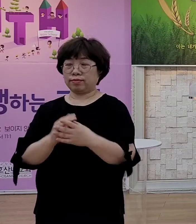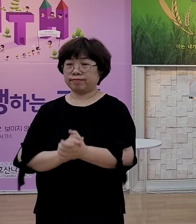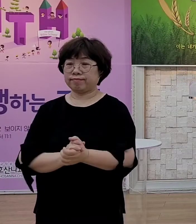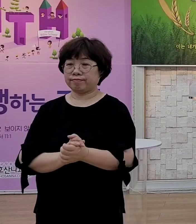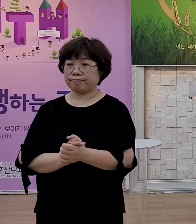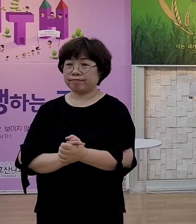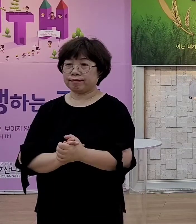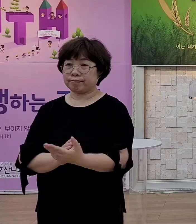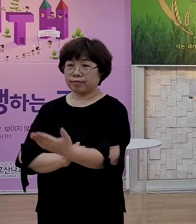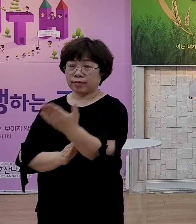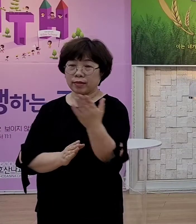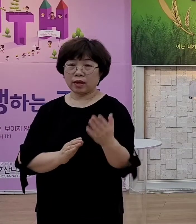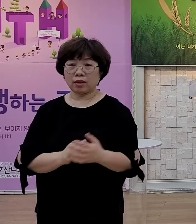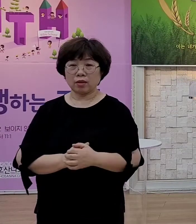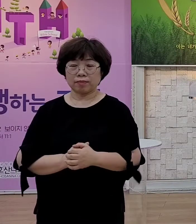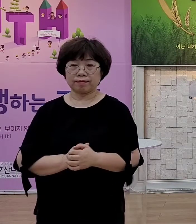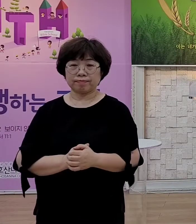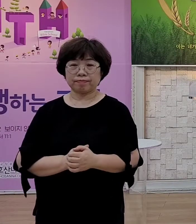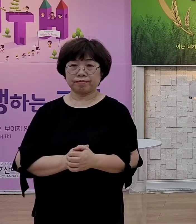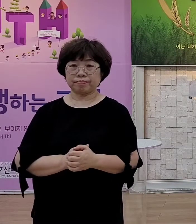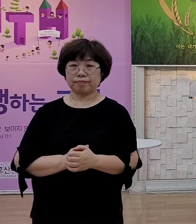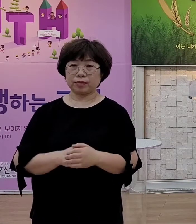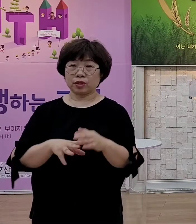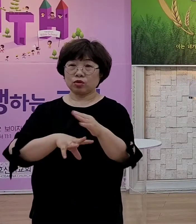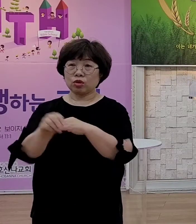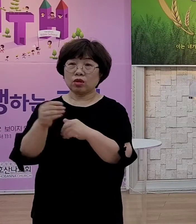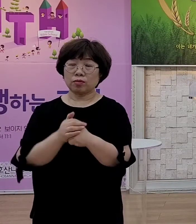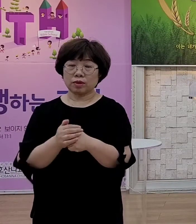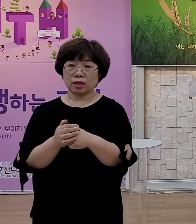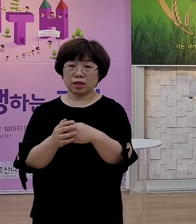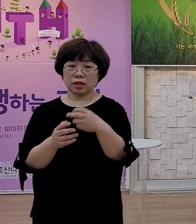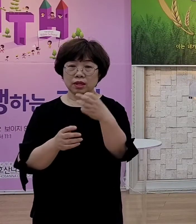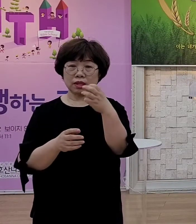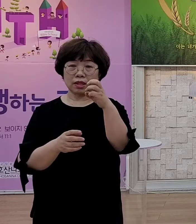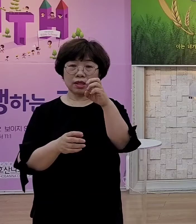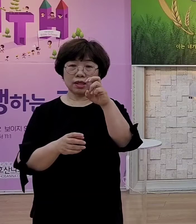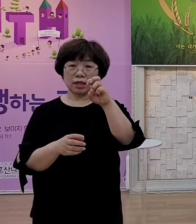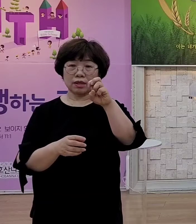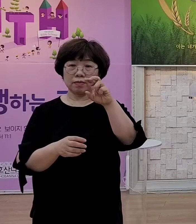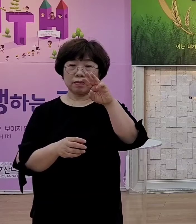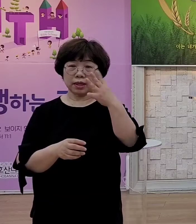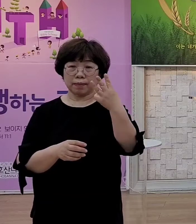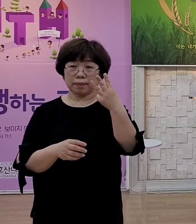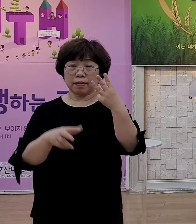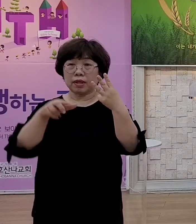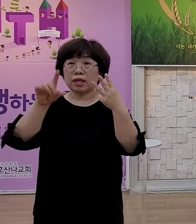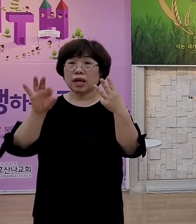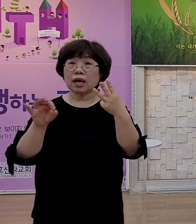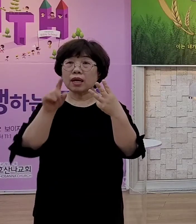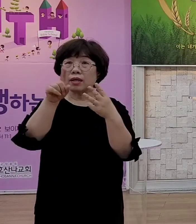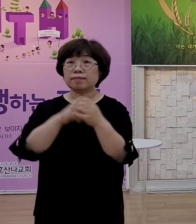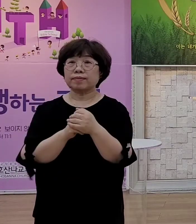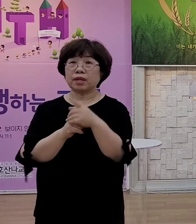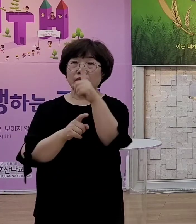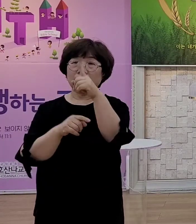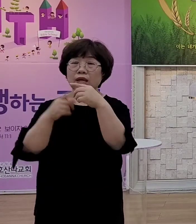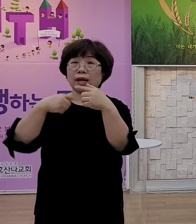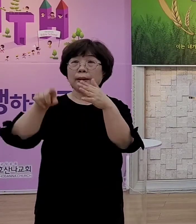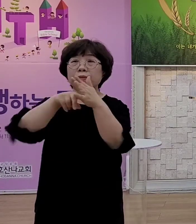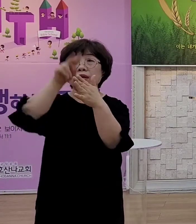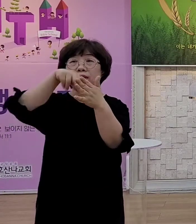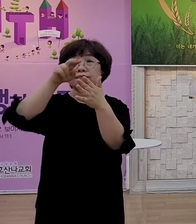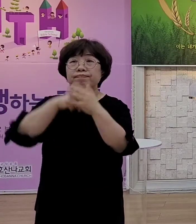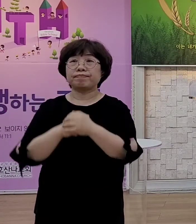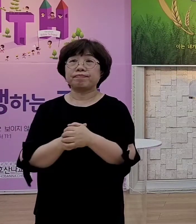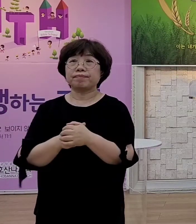여러분, 출애굽기 23장 16절 말씀 우리 한 절만 앞에 보시고 우리 다 한번